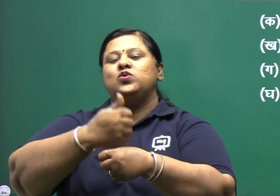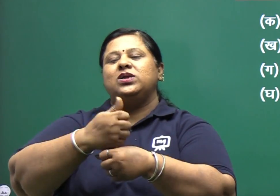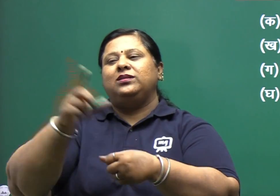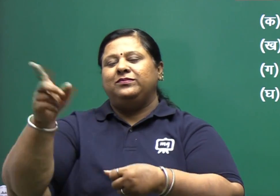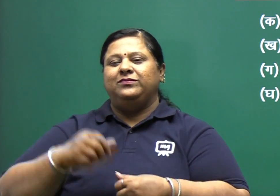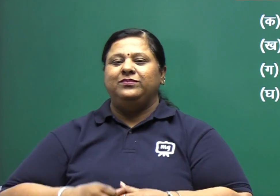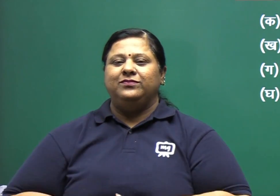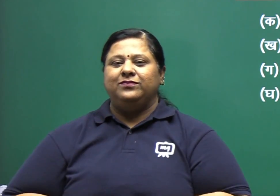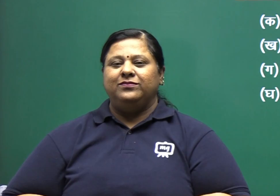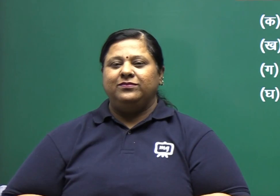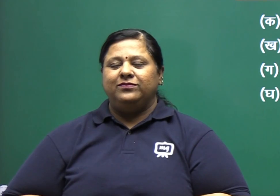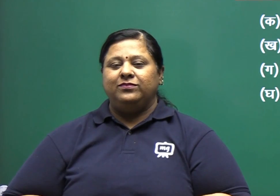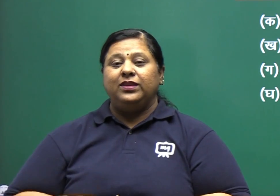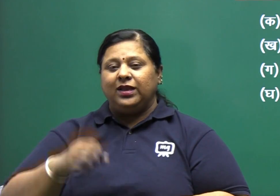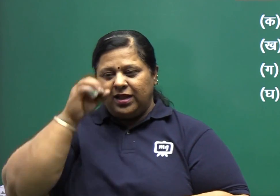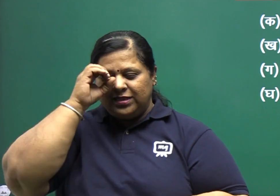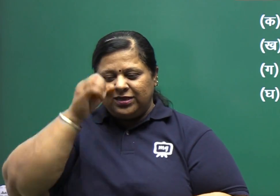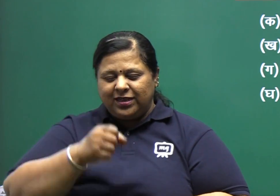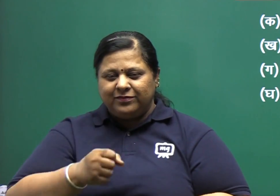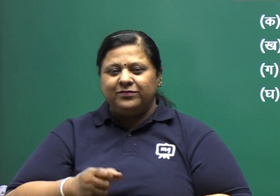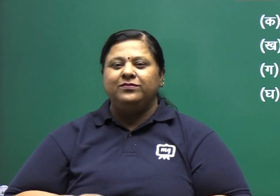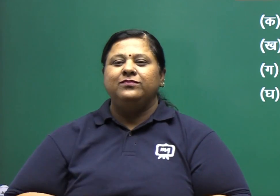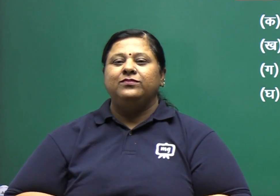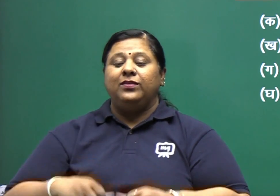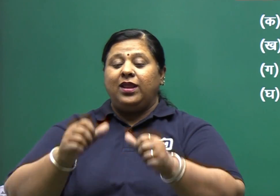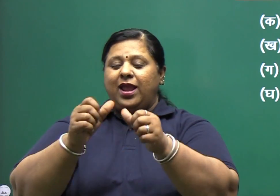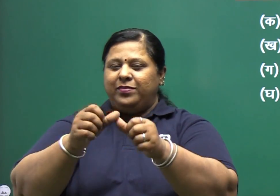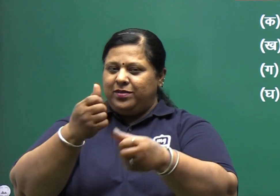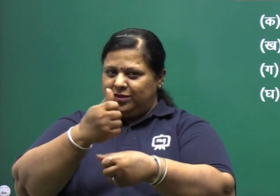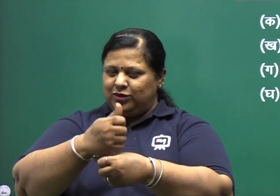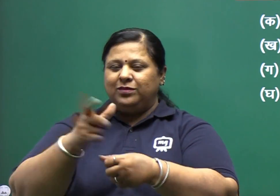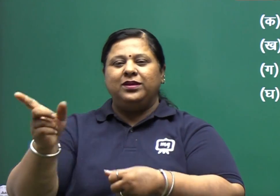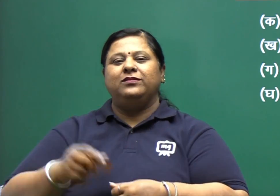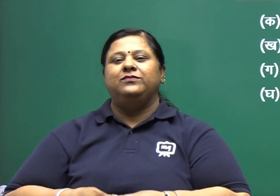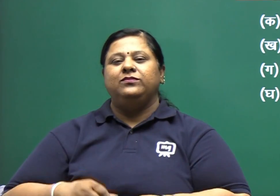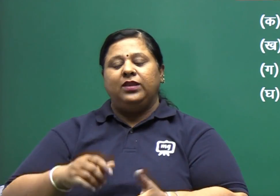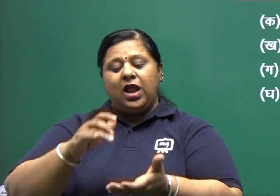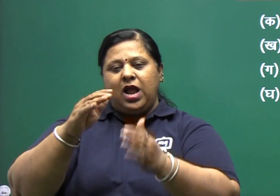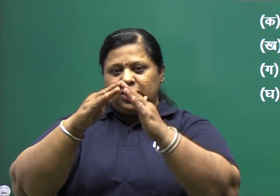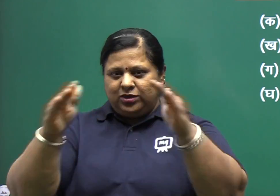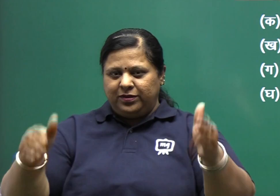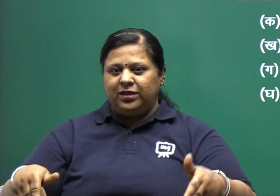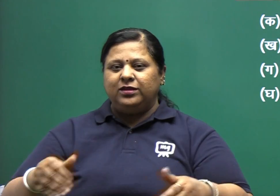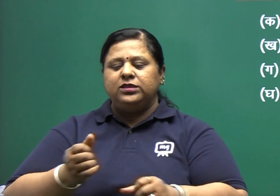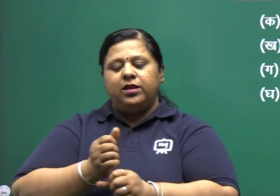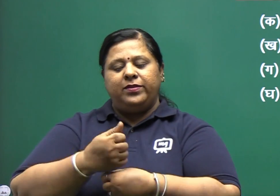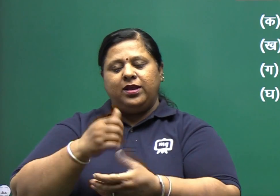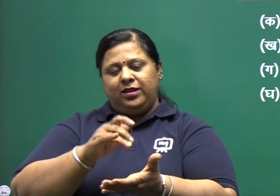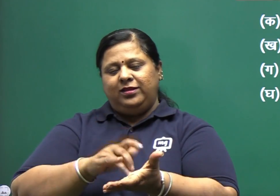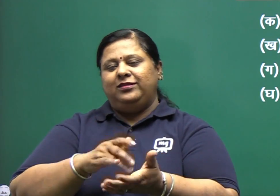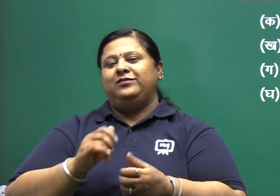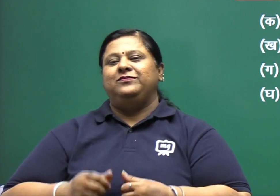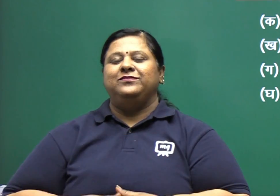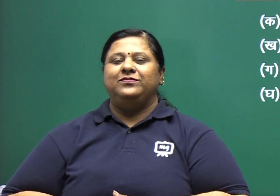अहमदाबाद। गांधी जी ने अहमदाबाद में आश्रम की स्थापना की